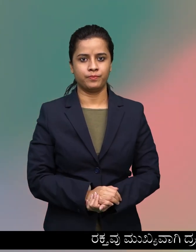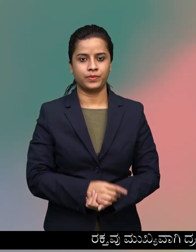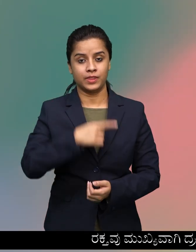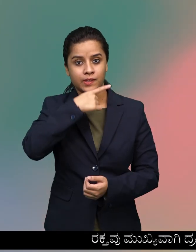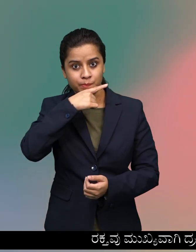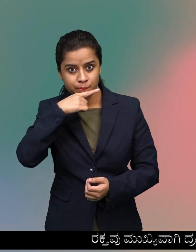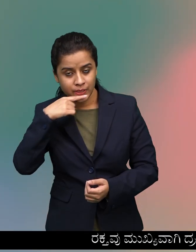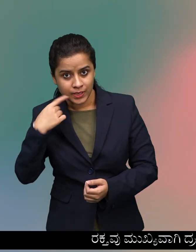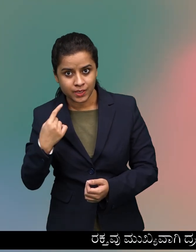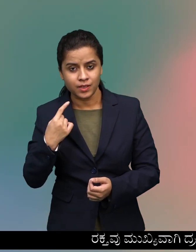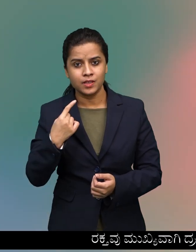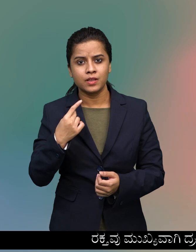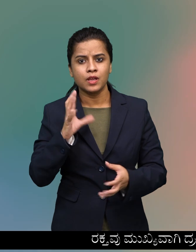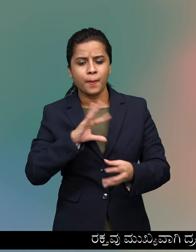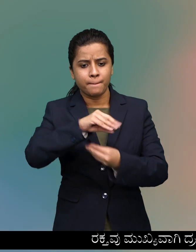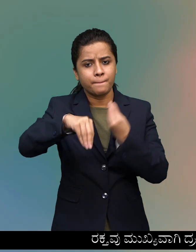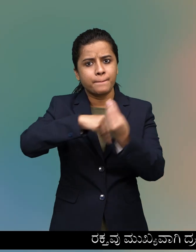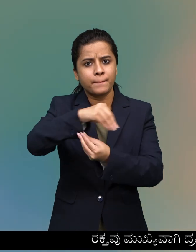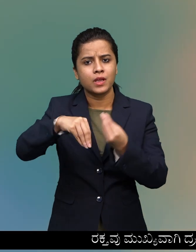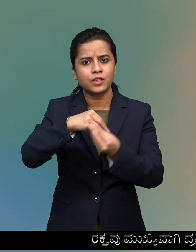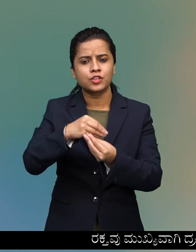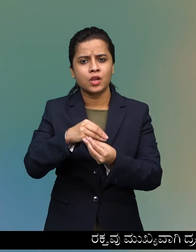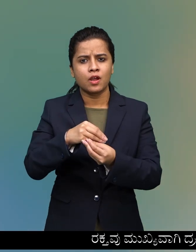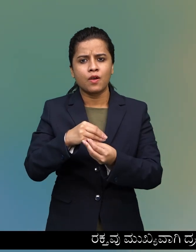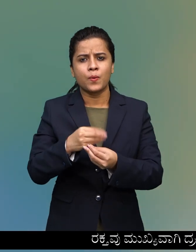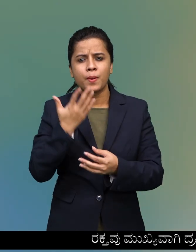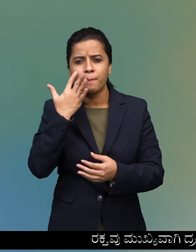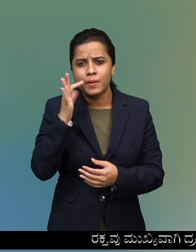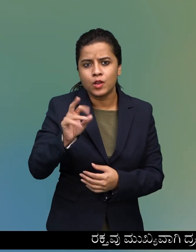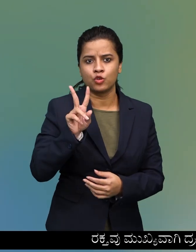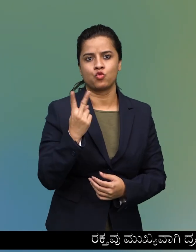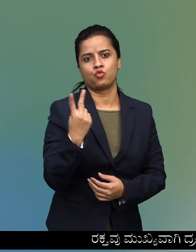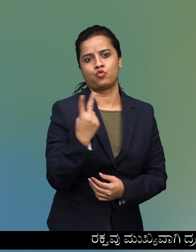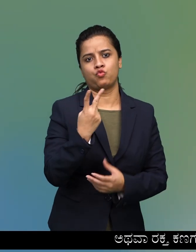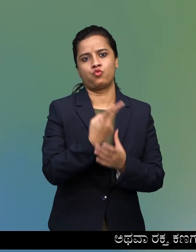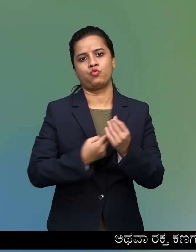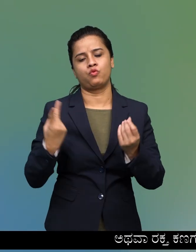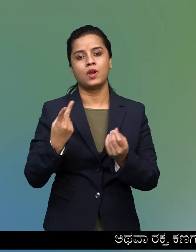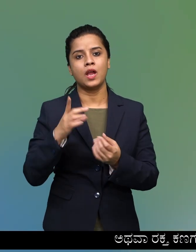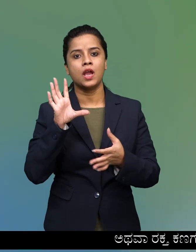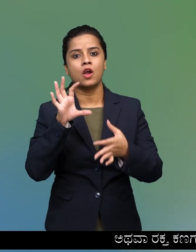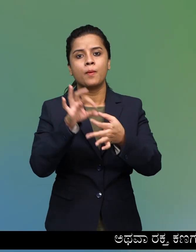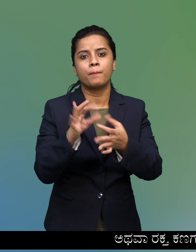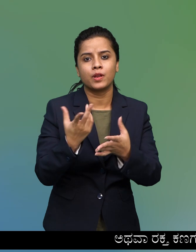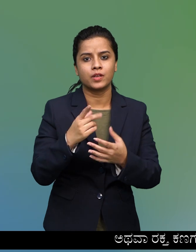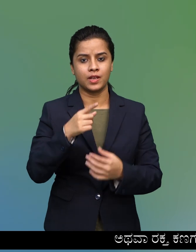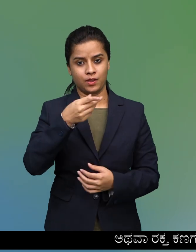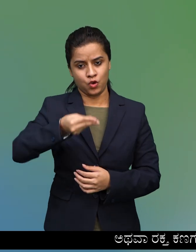ರಕ್ತವು ಮುಖ್ಯವಾಗಿ ದ್ರವ ಪ್ಲಾಸ್ಮಾ ಮತ್ತು ರೂಪುಗೊಂಡು ಅಂಶಗಳು ಅಥವಾ ರಕ್ತ ಕಣಗಳು ಎಂಬ 2